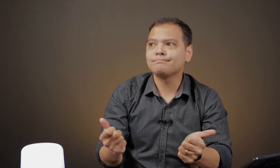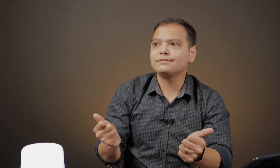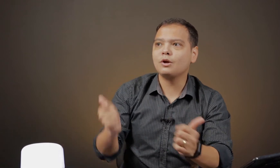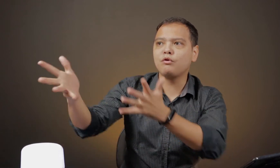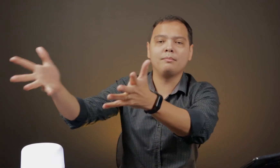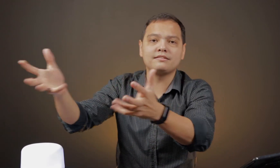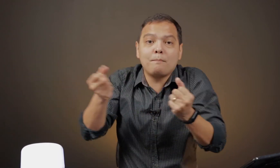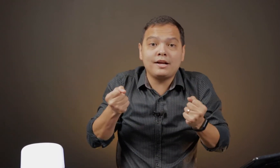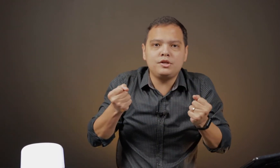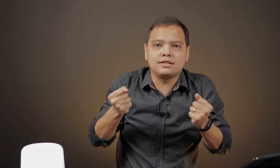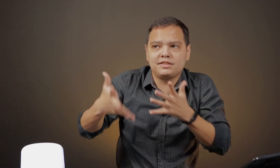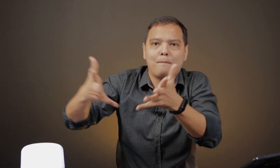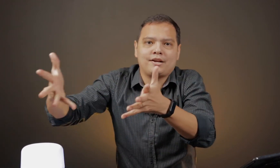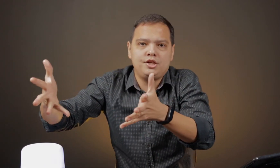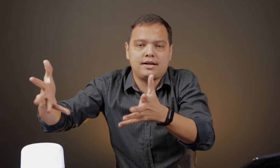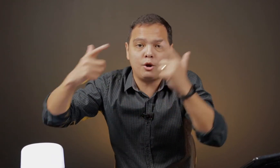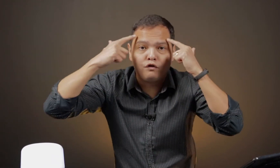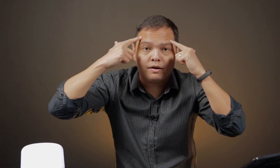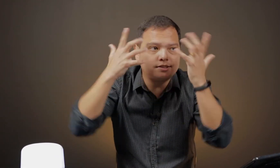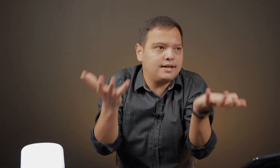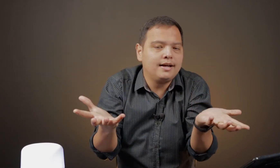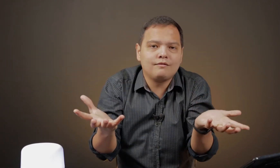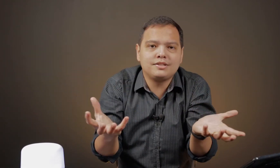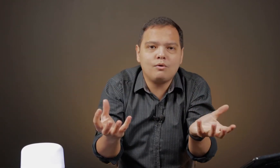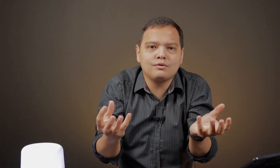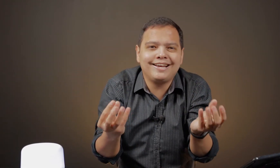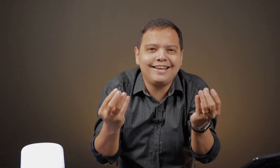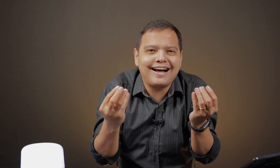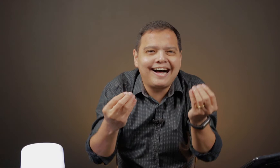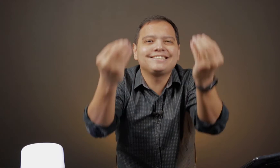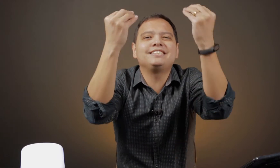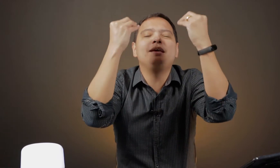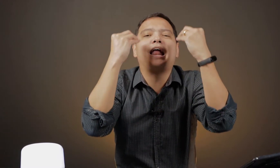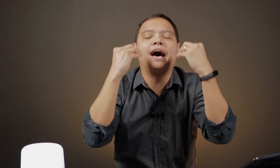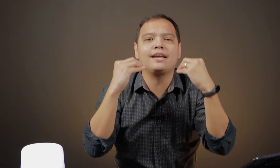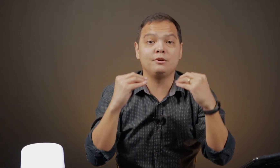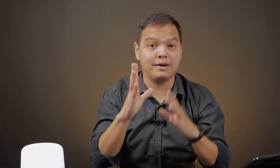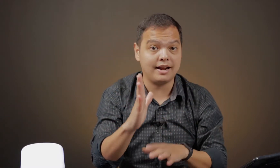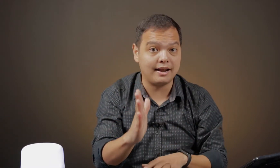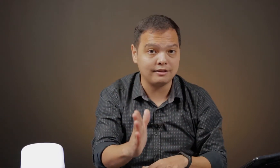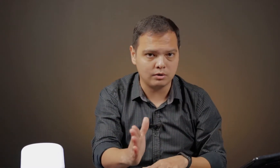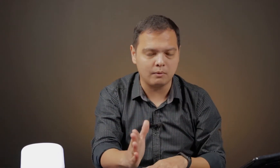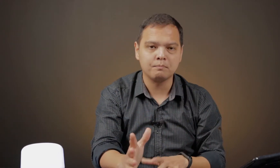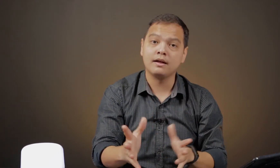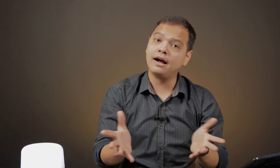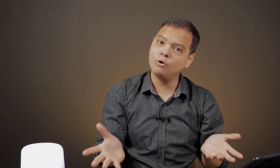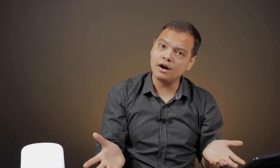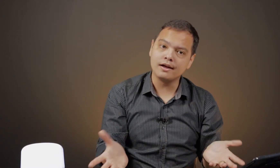Então é um vocabulário que você não pratica. Se você não pratica, é novo para você, você não consegue assimilar aquilo de maneira natural. Agora,